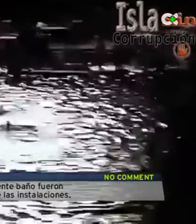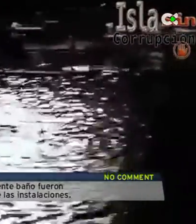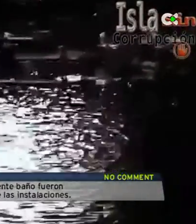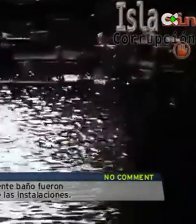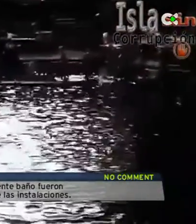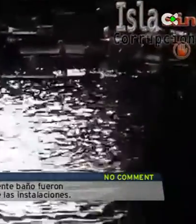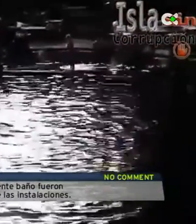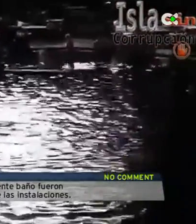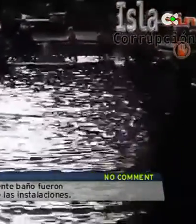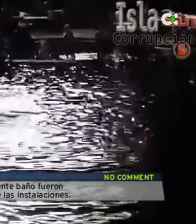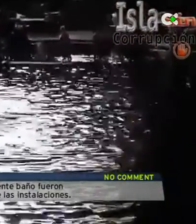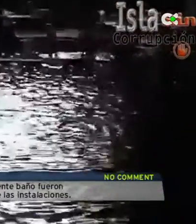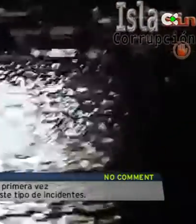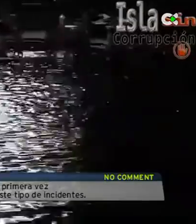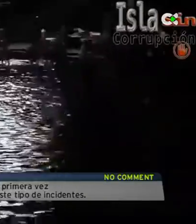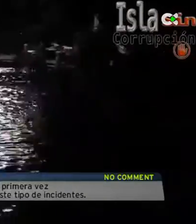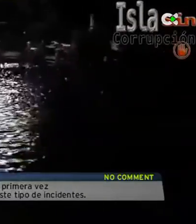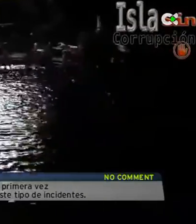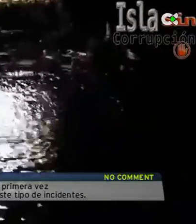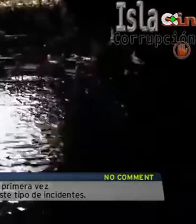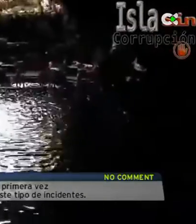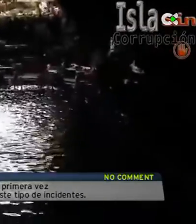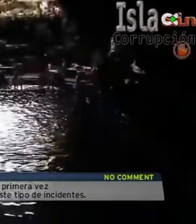Jameos, como si nada. Mira.